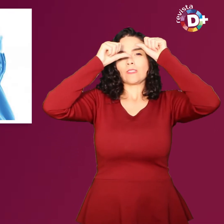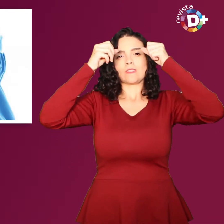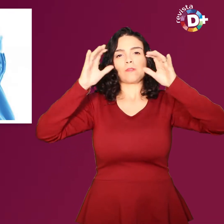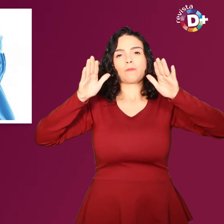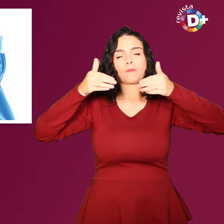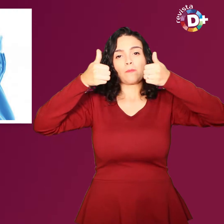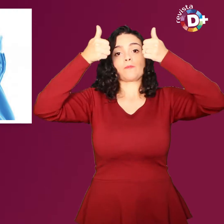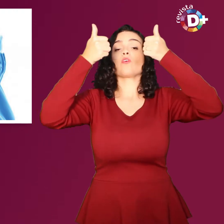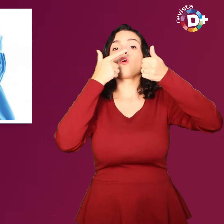as funções.